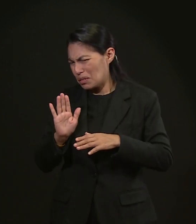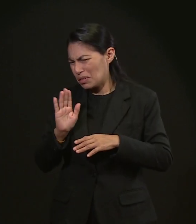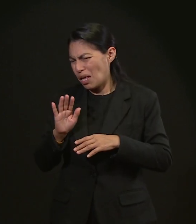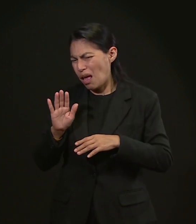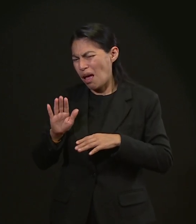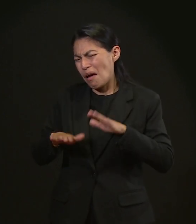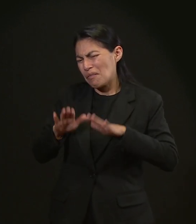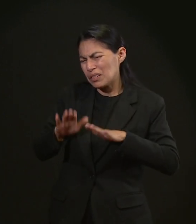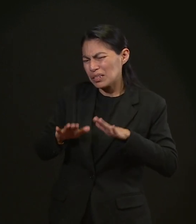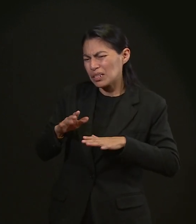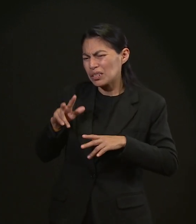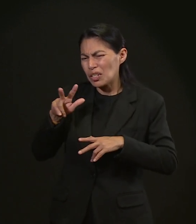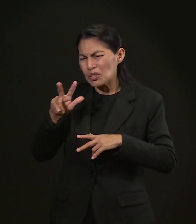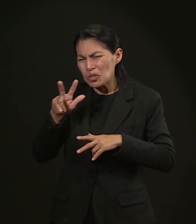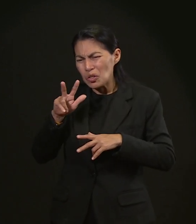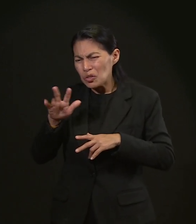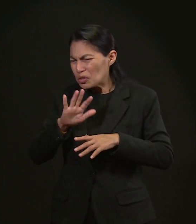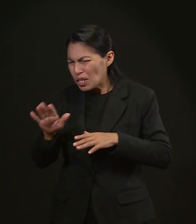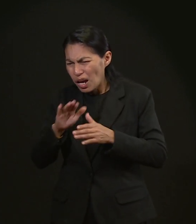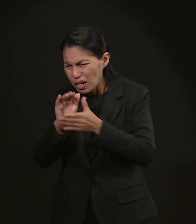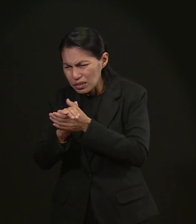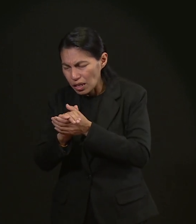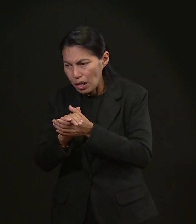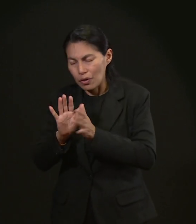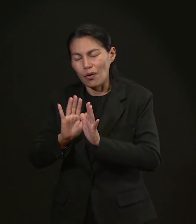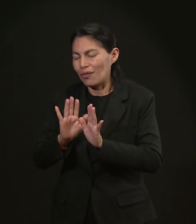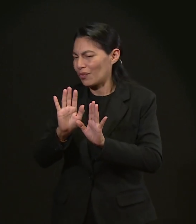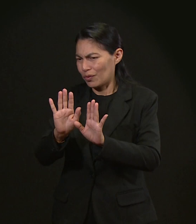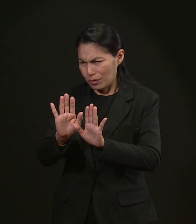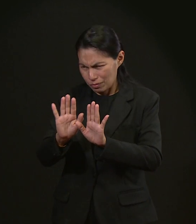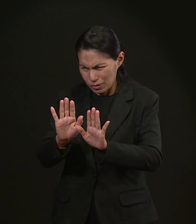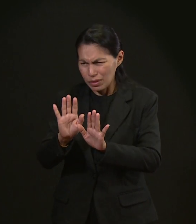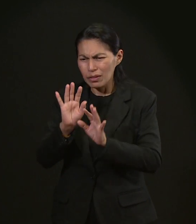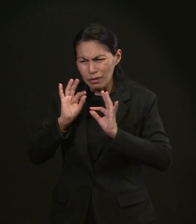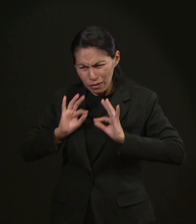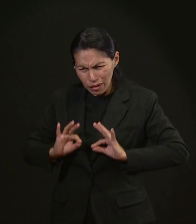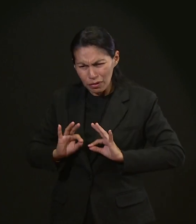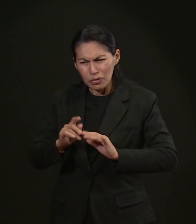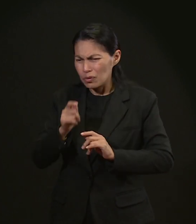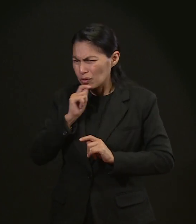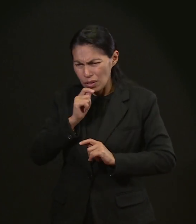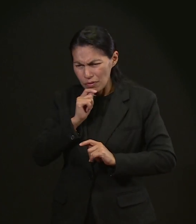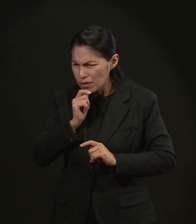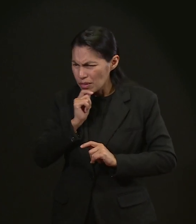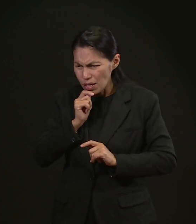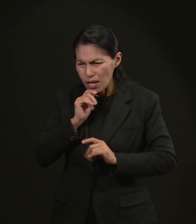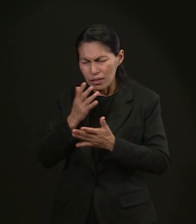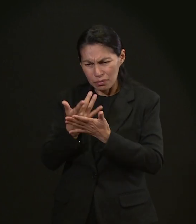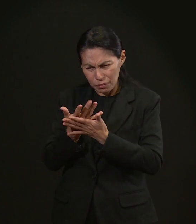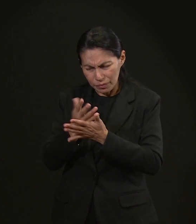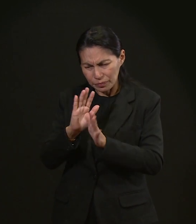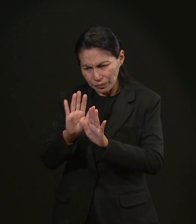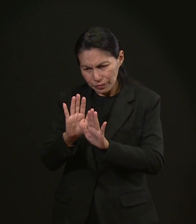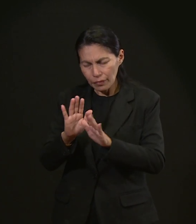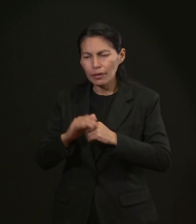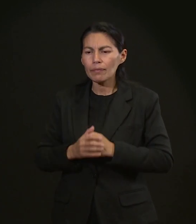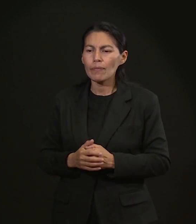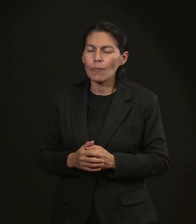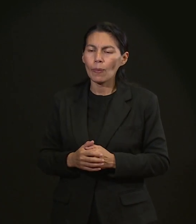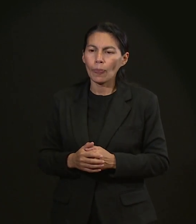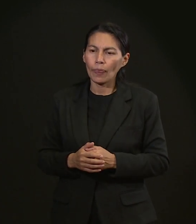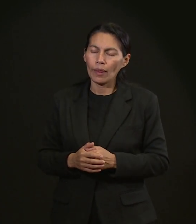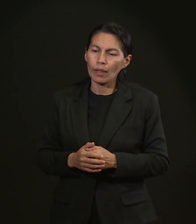18 ya salga un año yo decía no no espérense todavía no y así no hasta